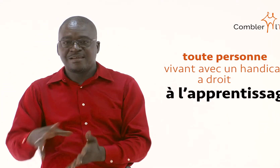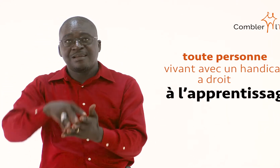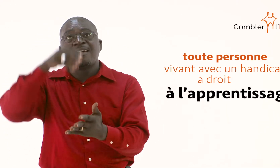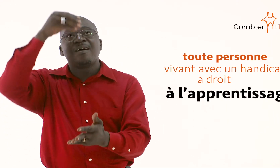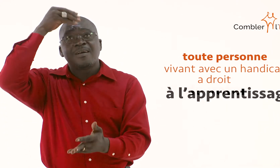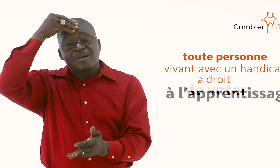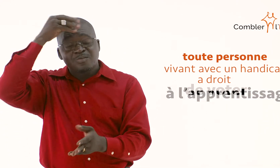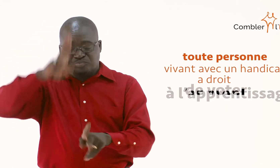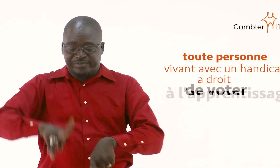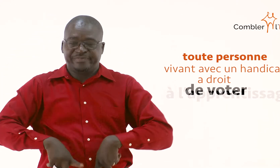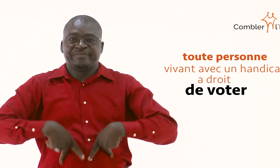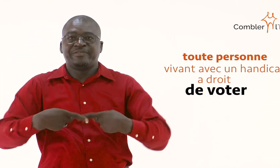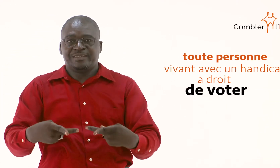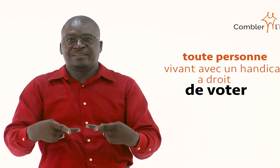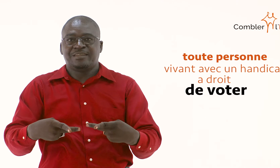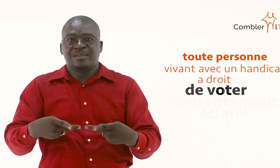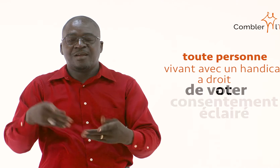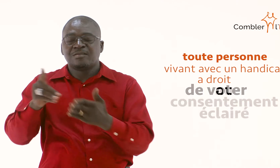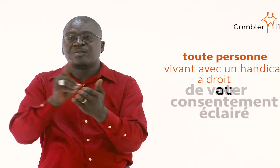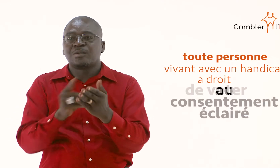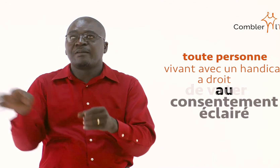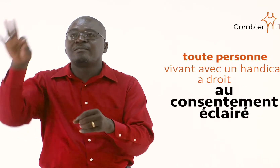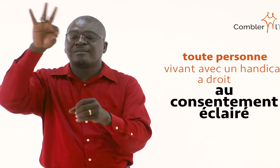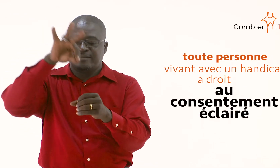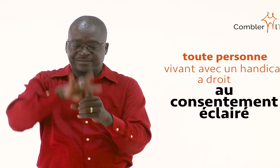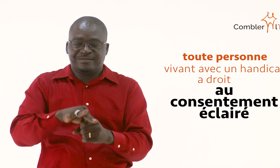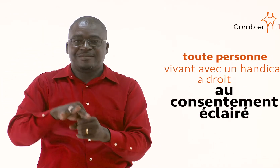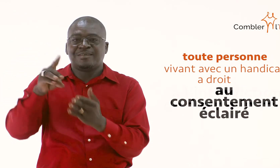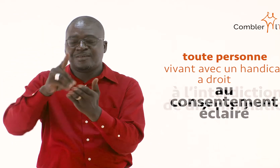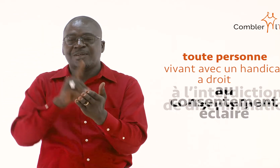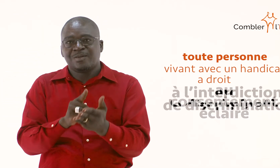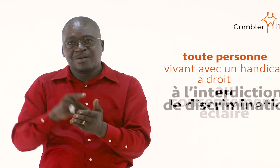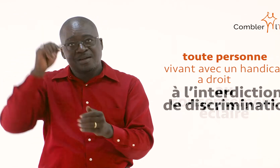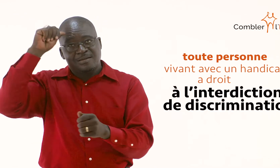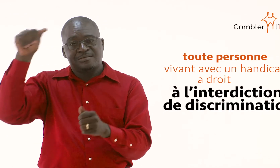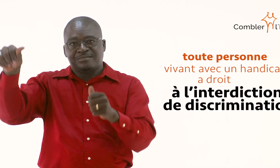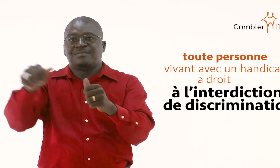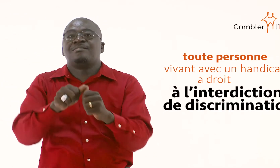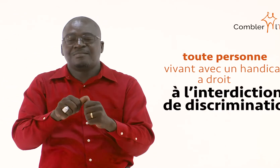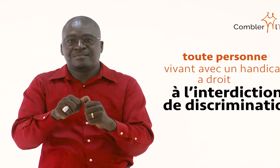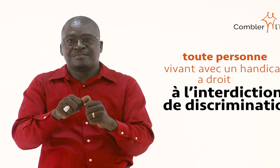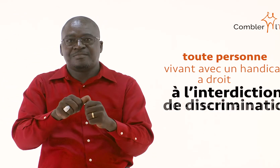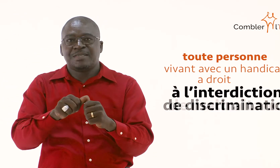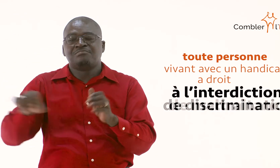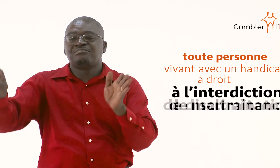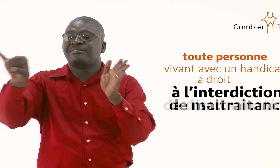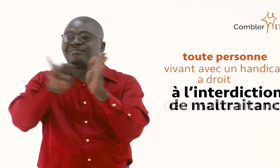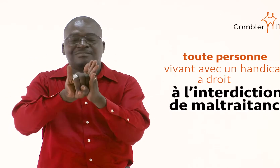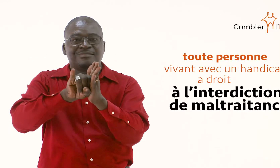vie, au droit de vote, au droit au consentement éclairé, à l'interdiction de toute discrimination et maltraitance